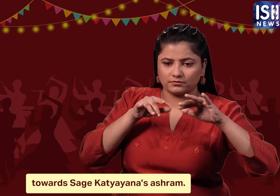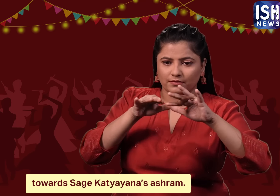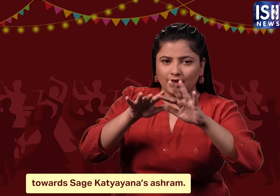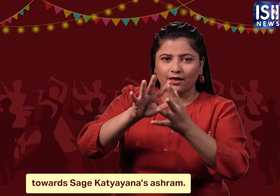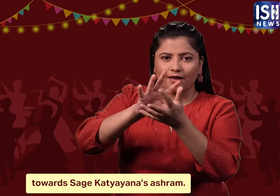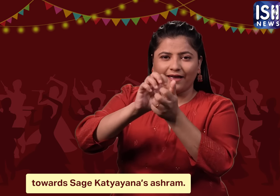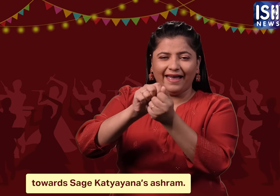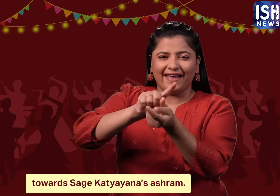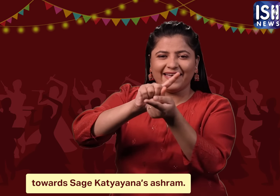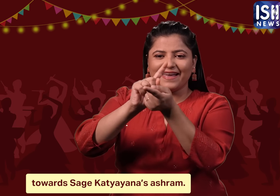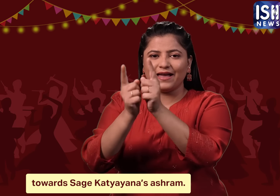आश्रम की ओर कर दिया।